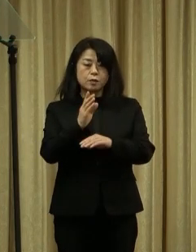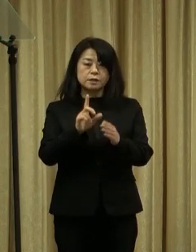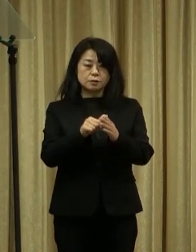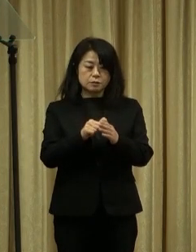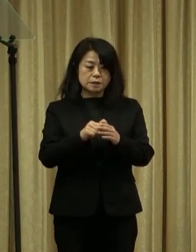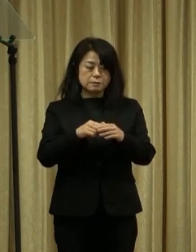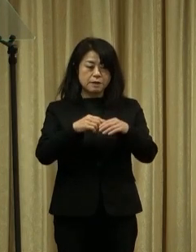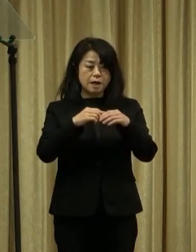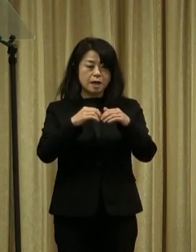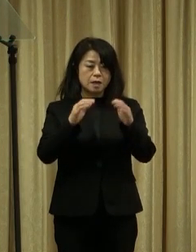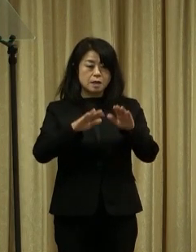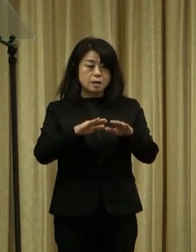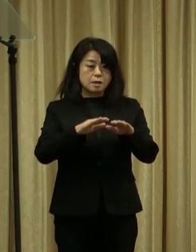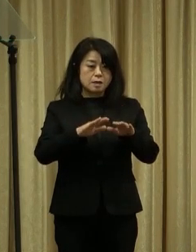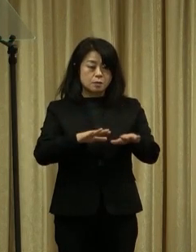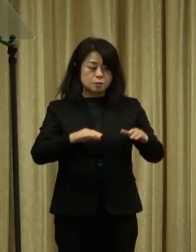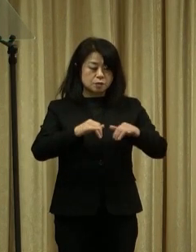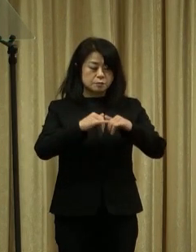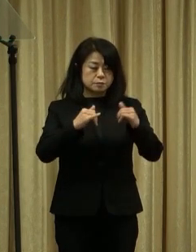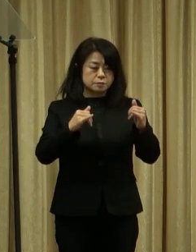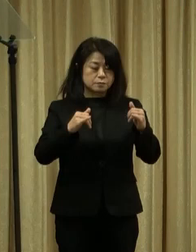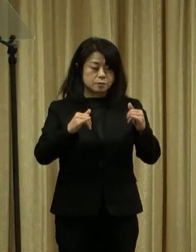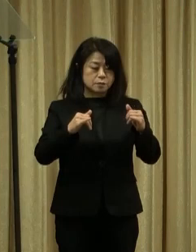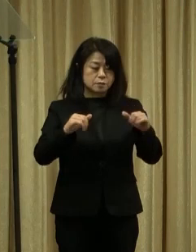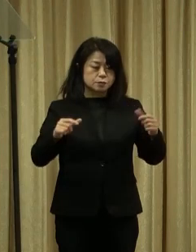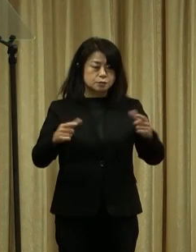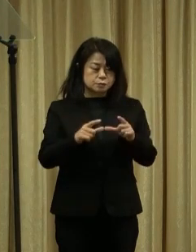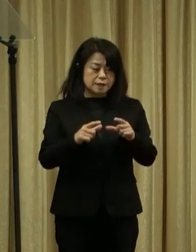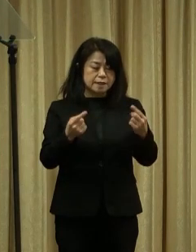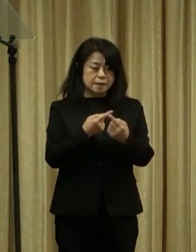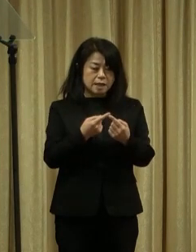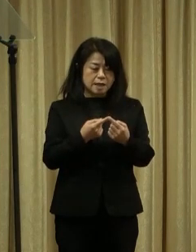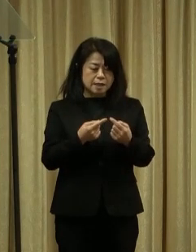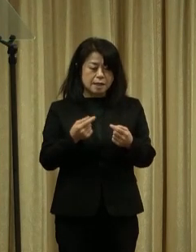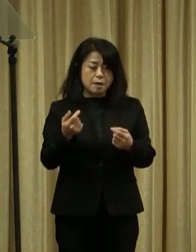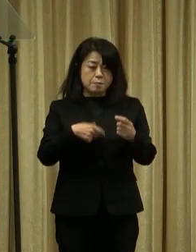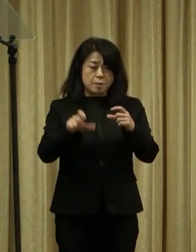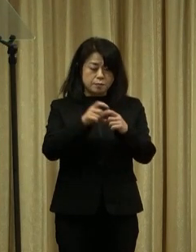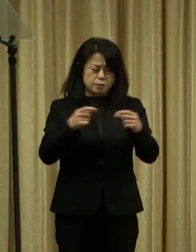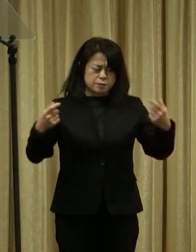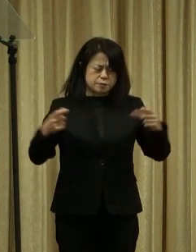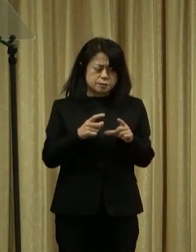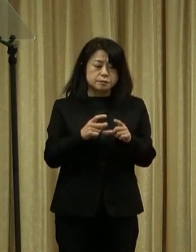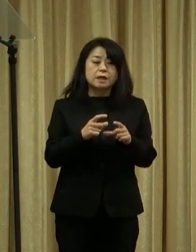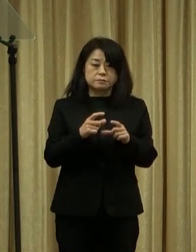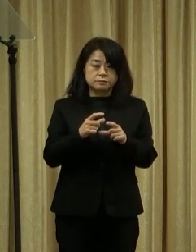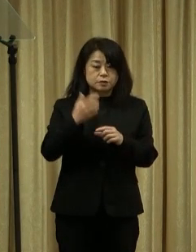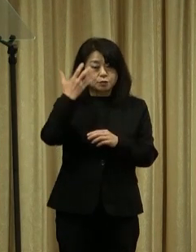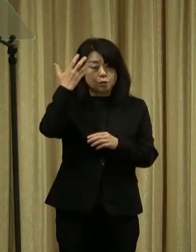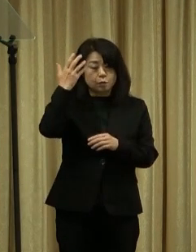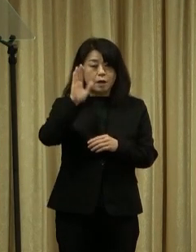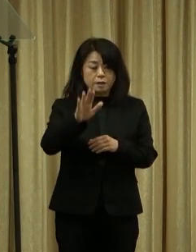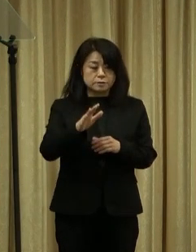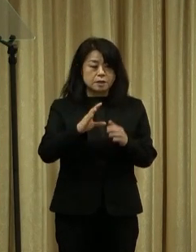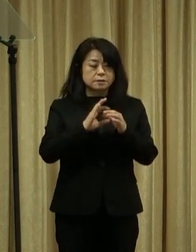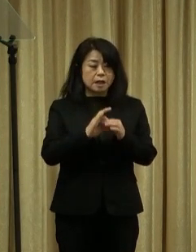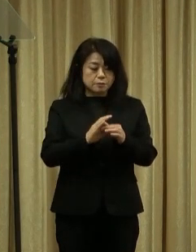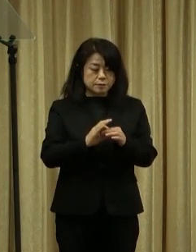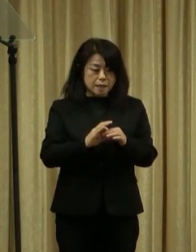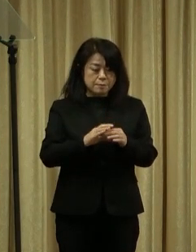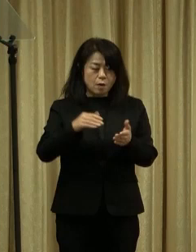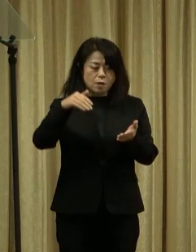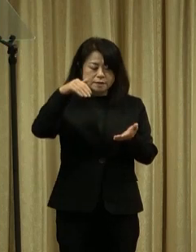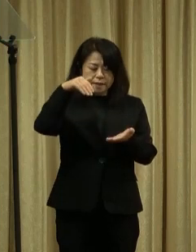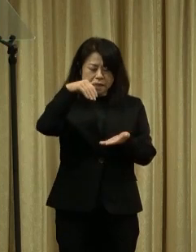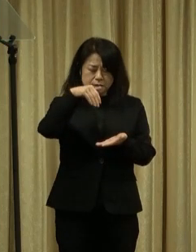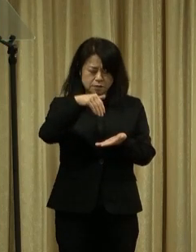速度的に進むことになるという、これは、統計的な計算でいく。で、ここは本当に踏ん張り、最後の、最後何十年